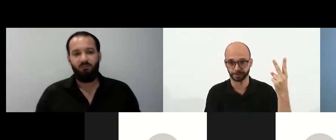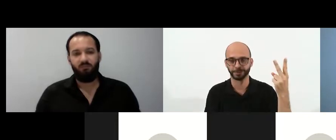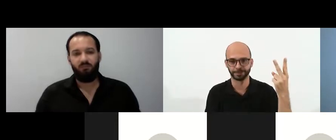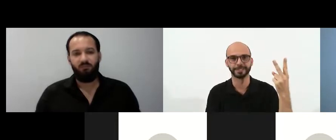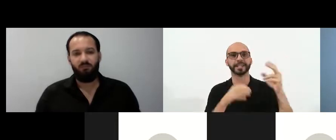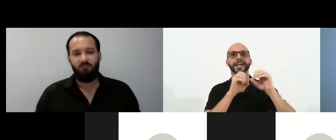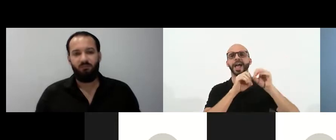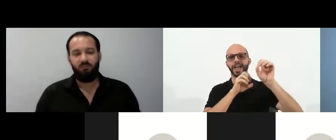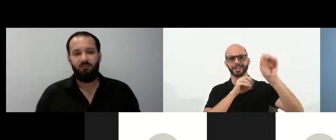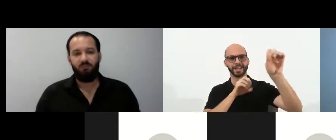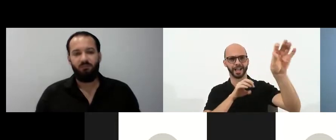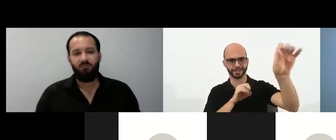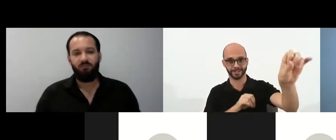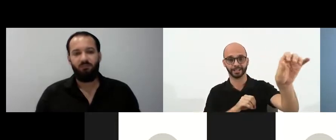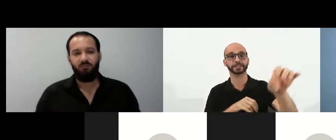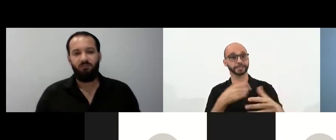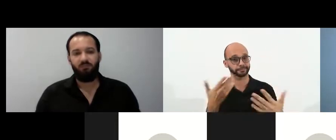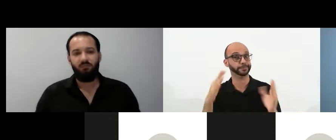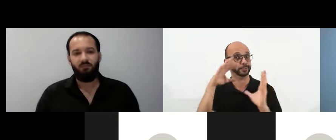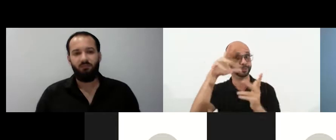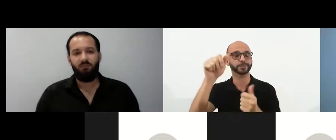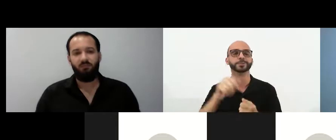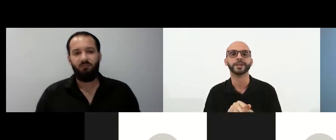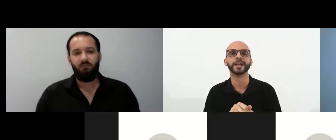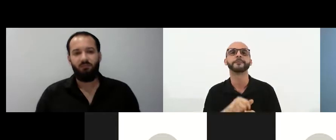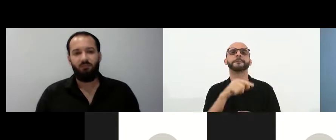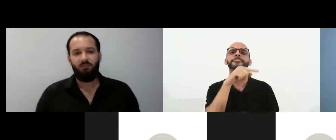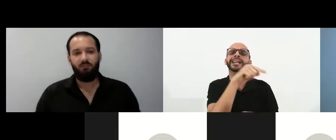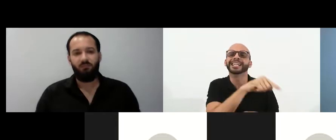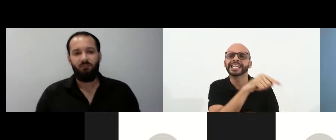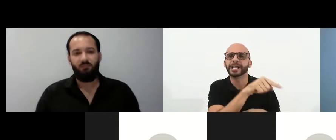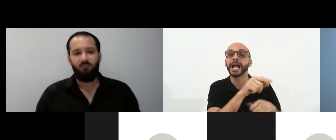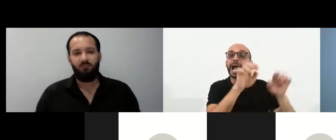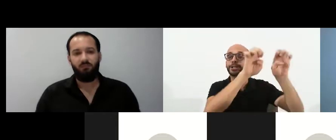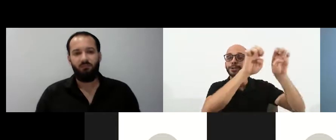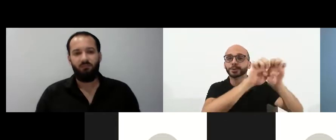A segunda forma de formar à distância,